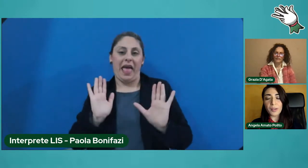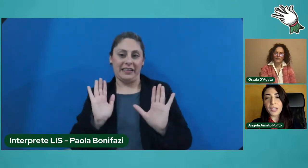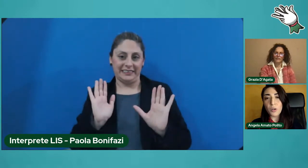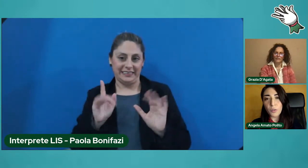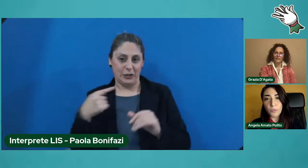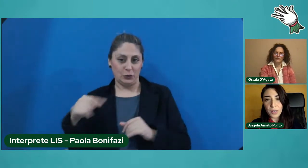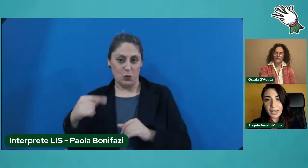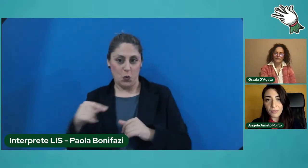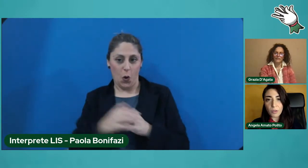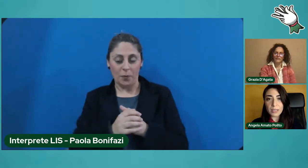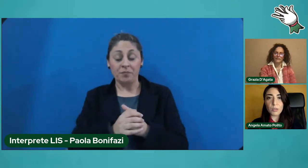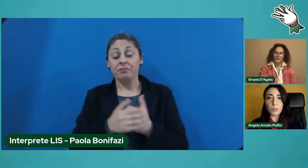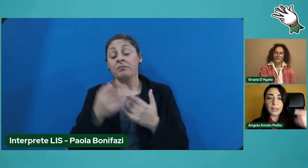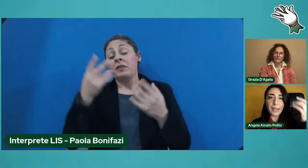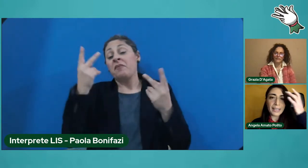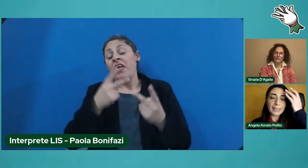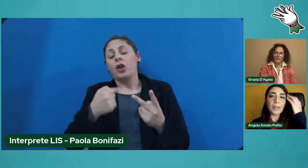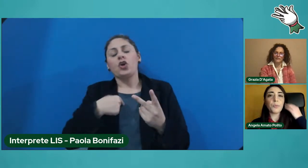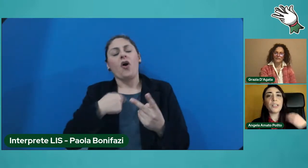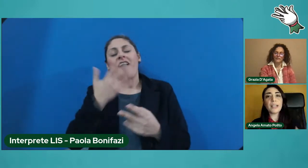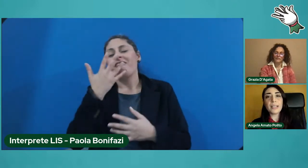diciamo, io volevo assolutamente